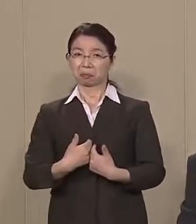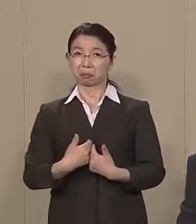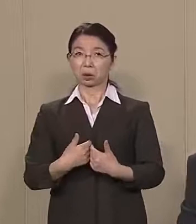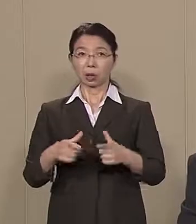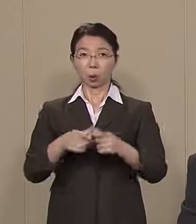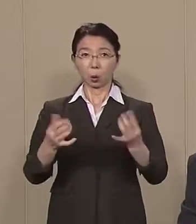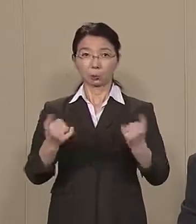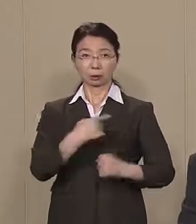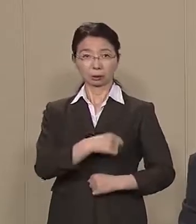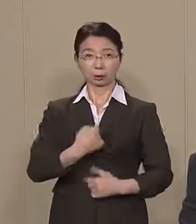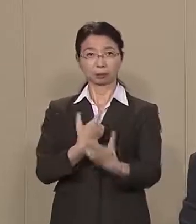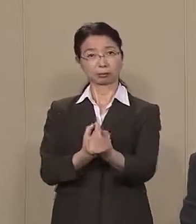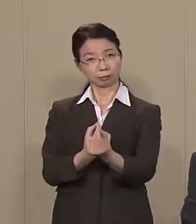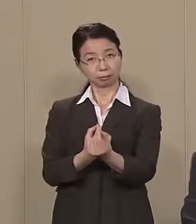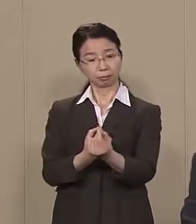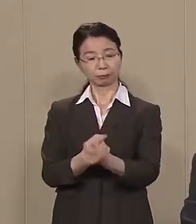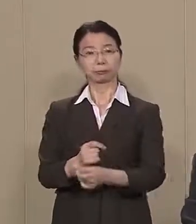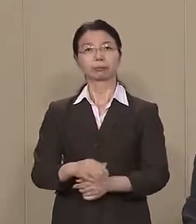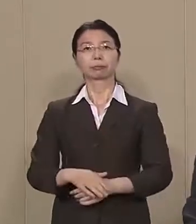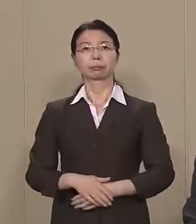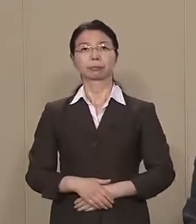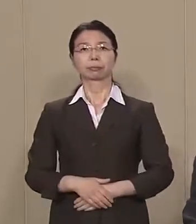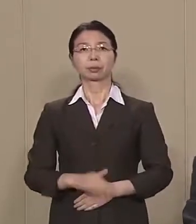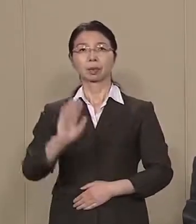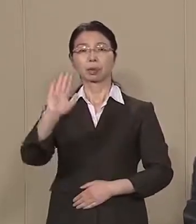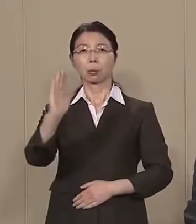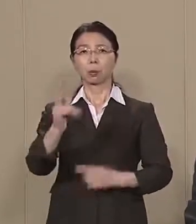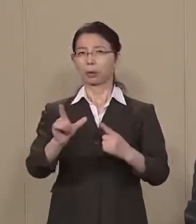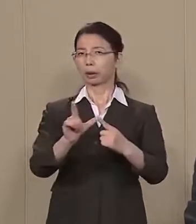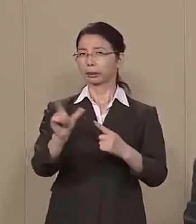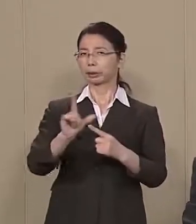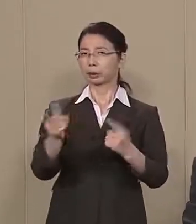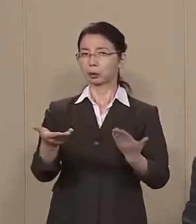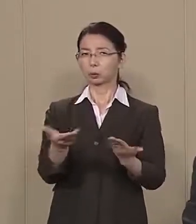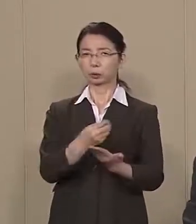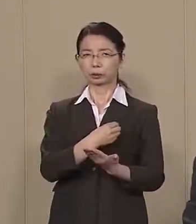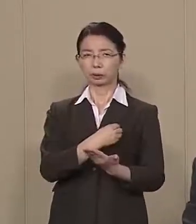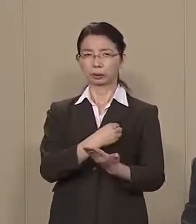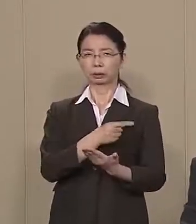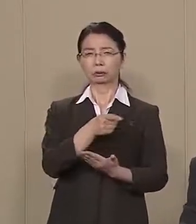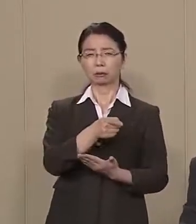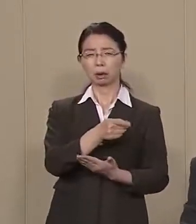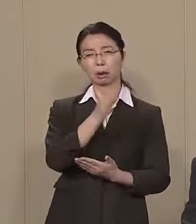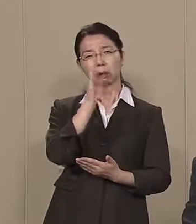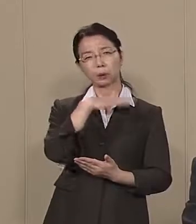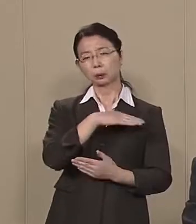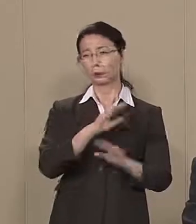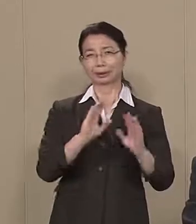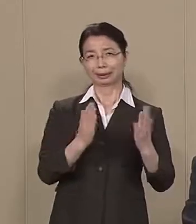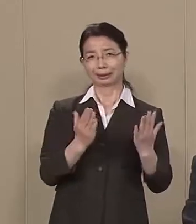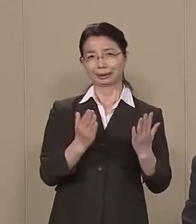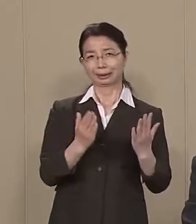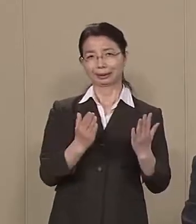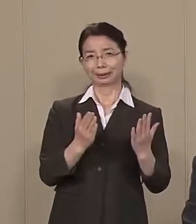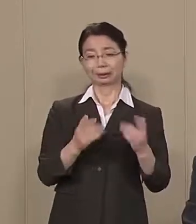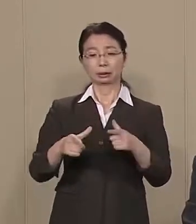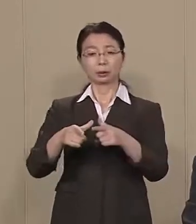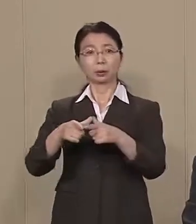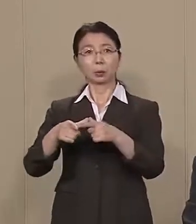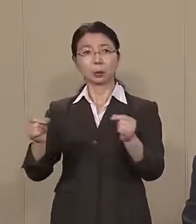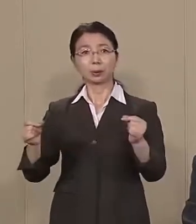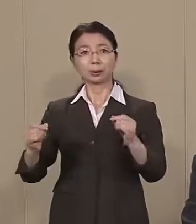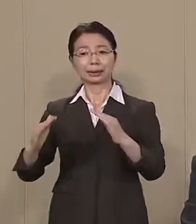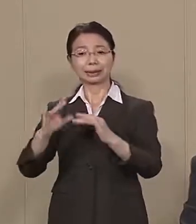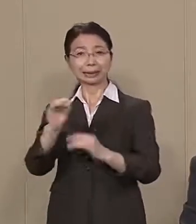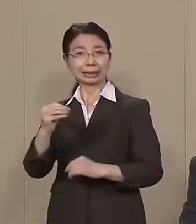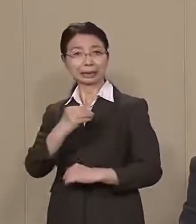国民感情ですでも nhk の職員の方々は悪くないんです国会議員が